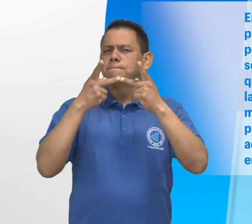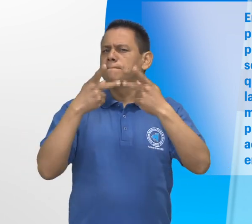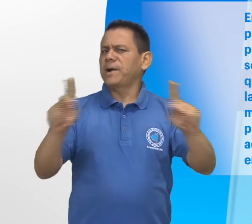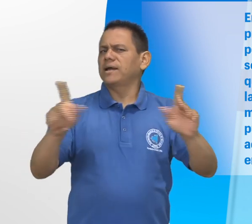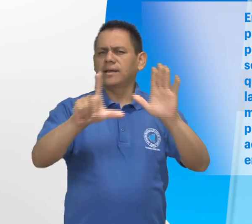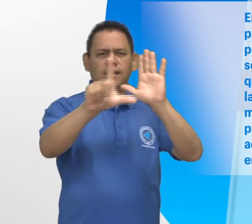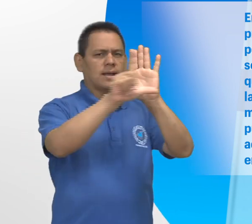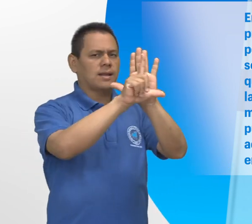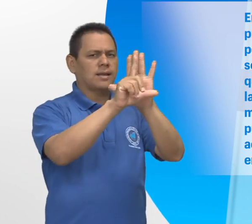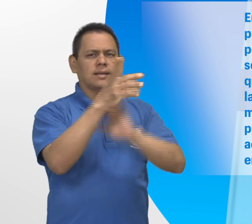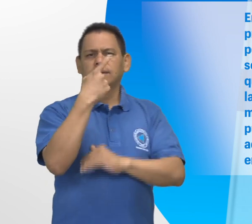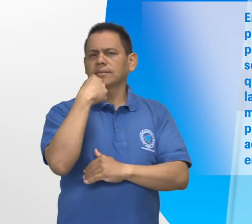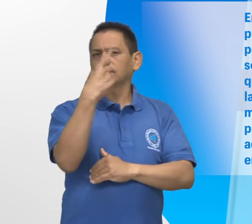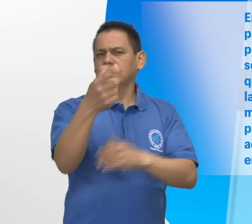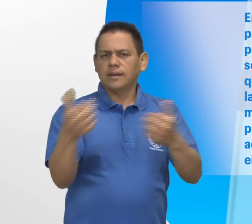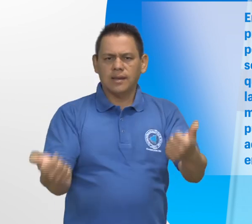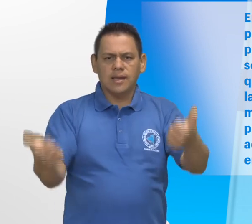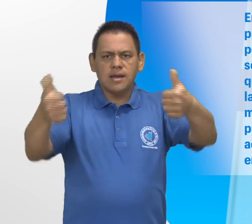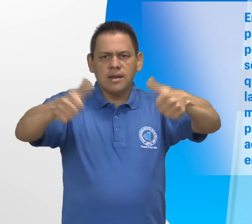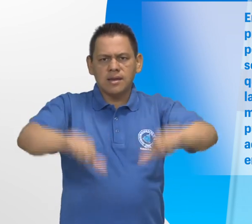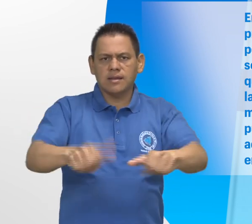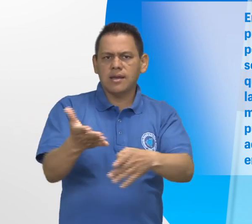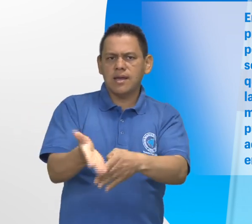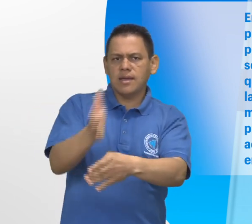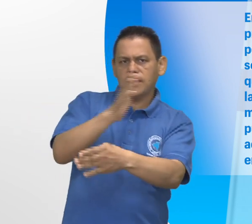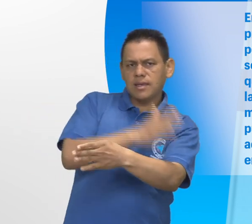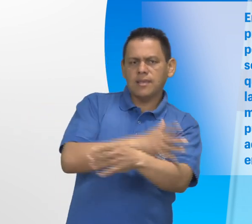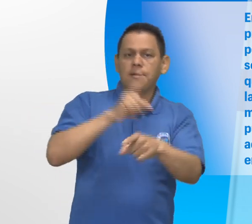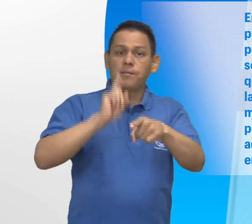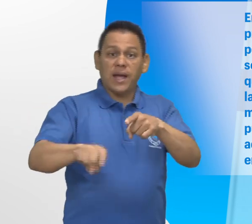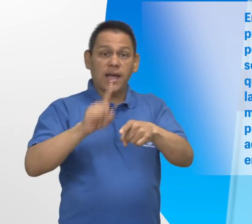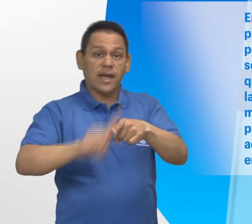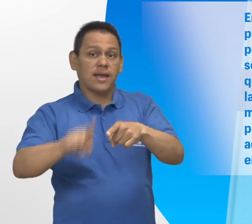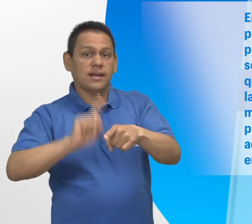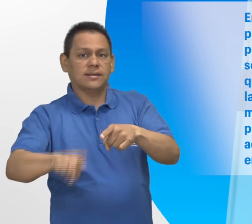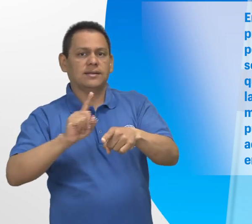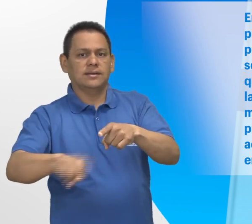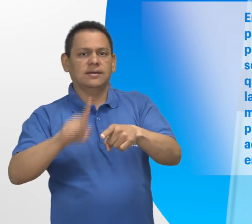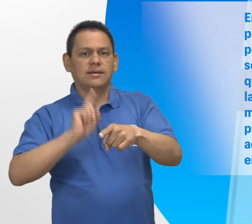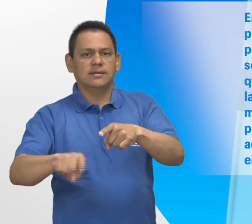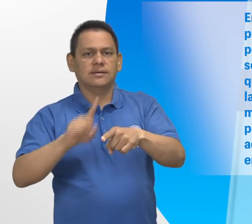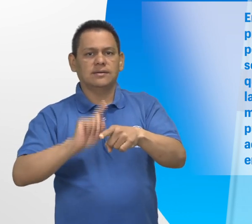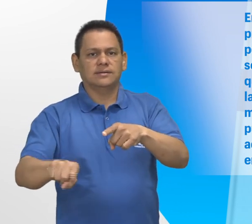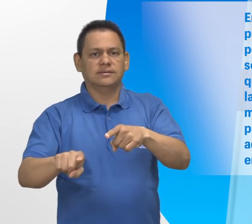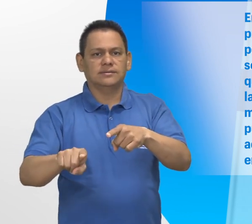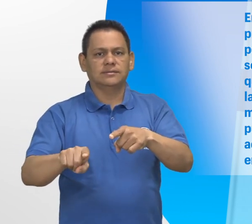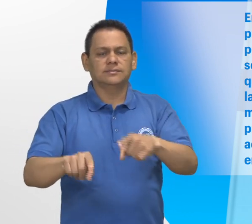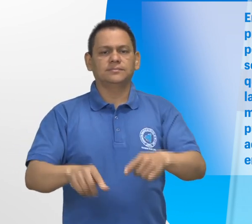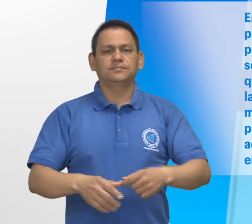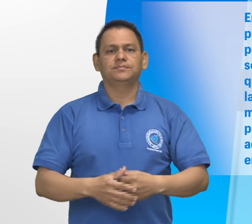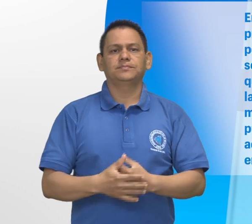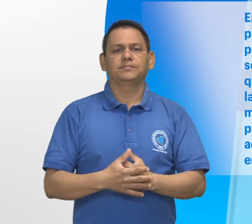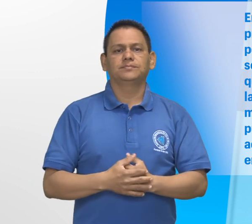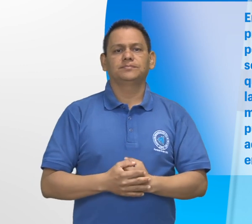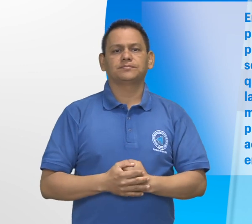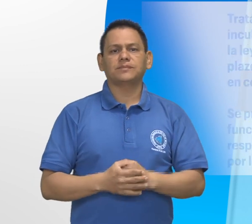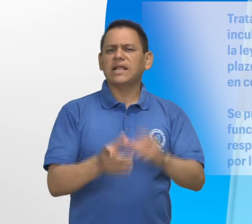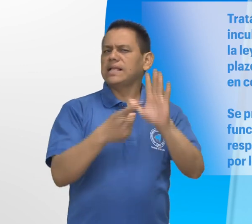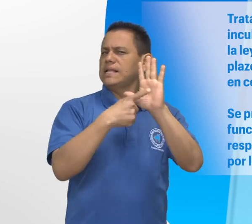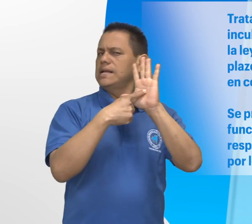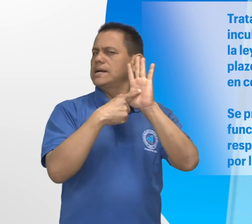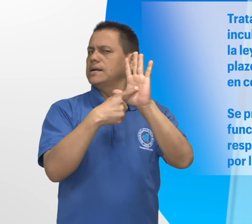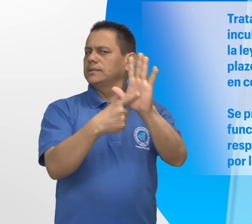pueden ser objeto de expropiación de acuerdo a la ley, previo pago en efectivo de justa indemnización.